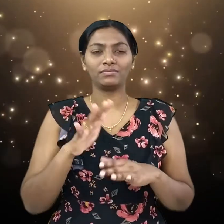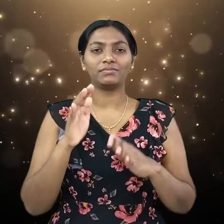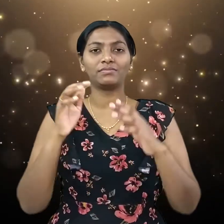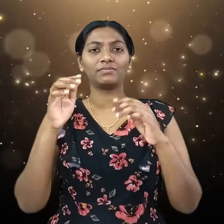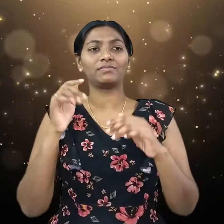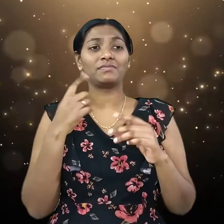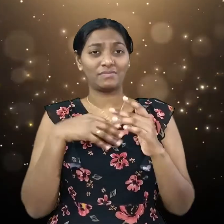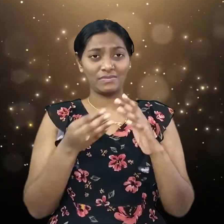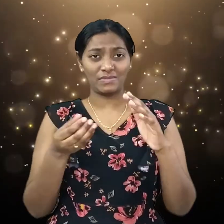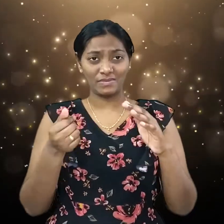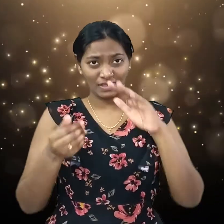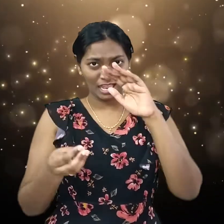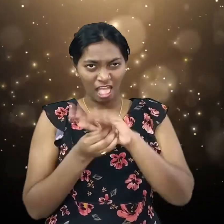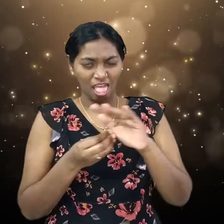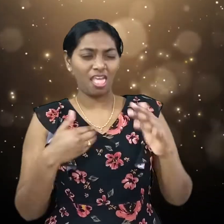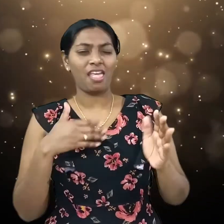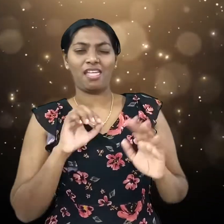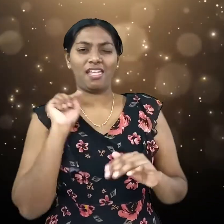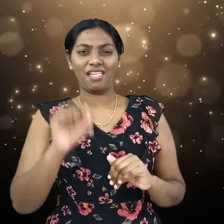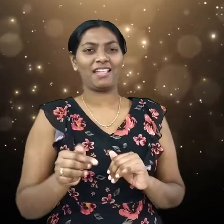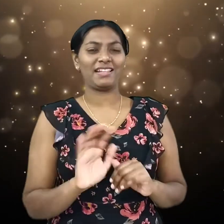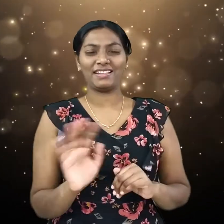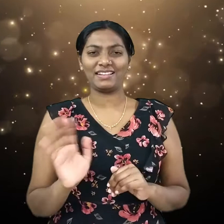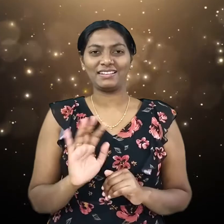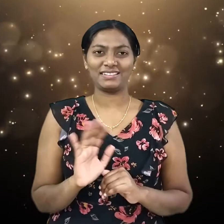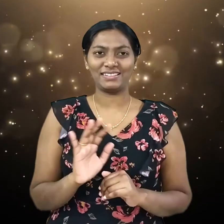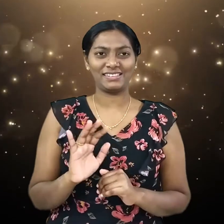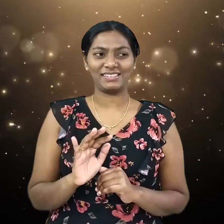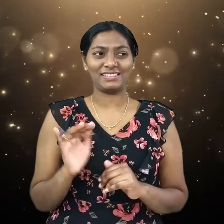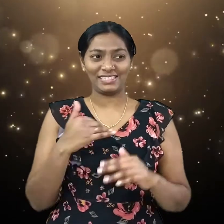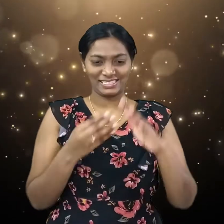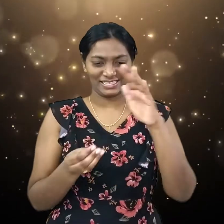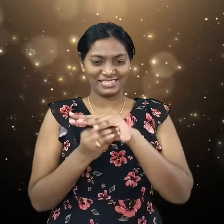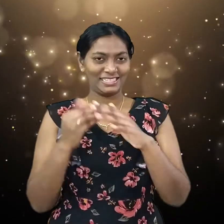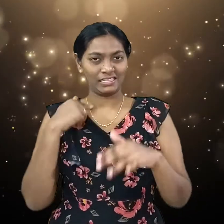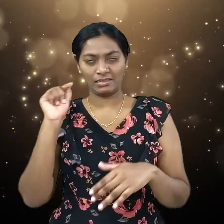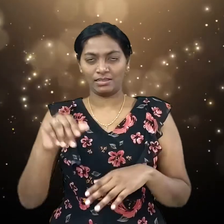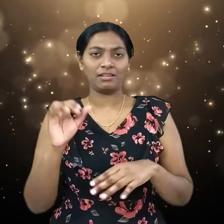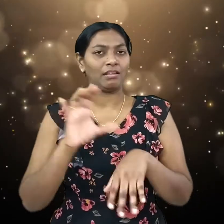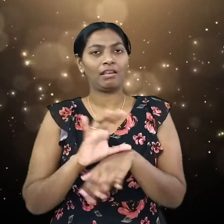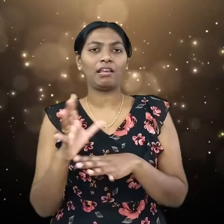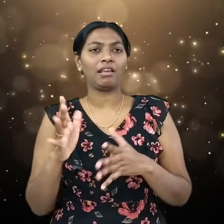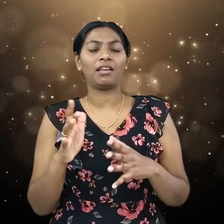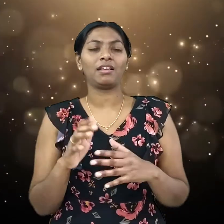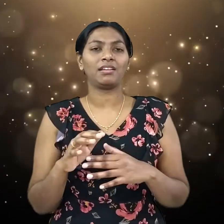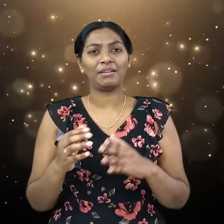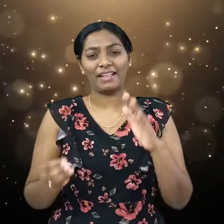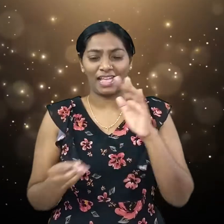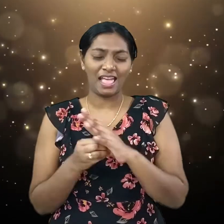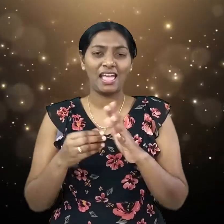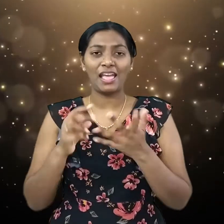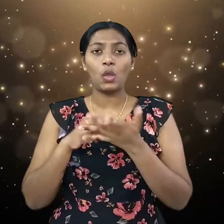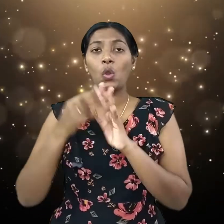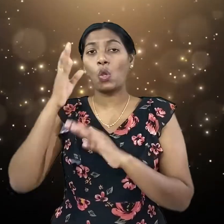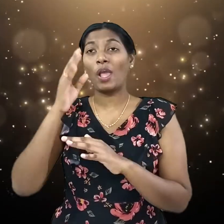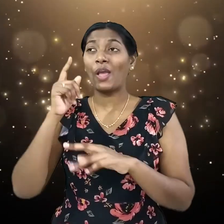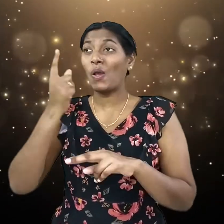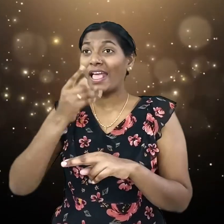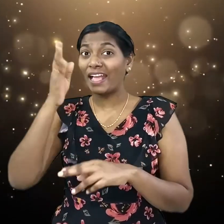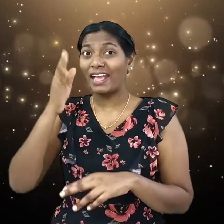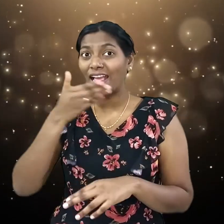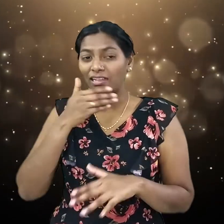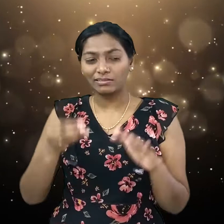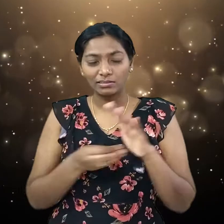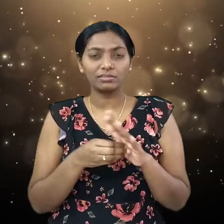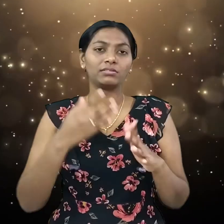हालेलुया। मैं घूस देके यहां नहीं पहुंचा हूं। इस जगह पे घूस देके पहुंच भी नहीं सकते, पहुंच सकते हैं? ये तो परमेश्वर